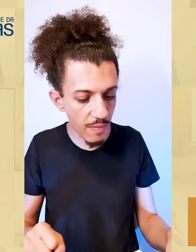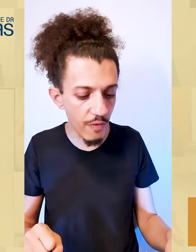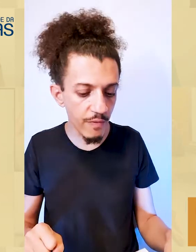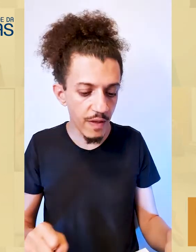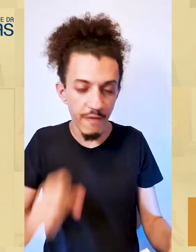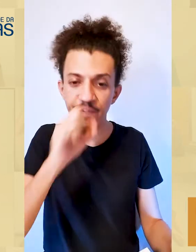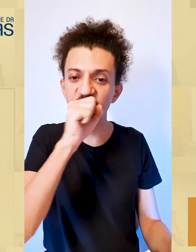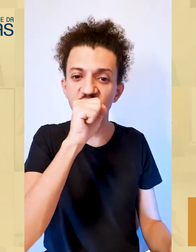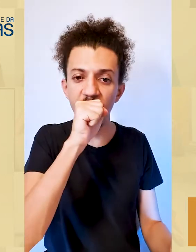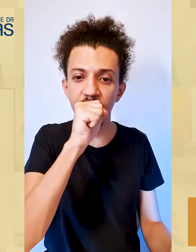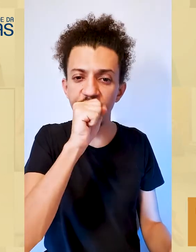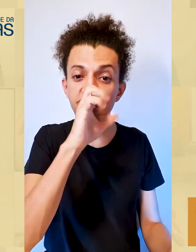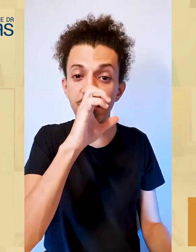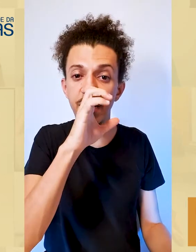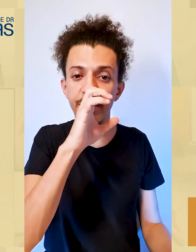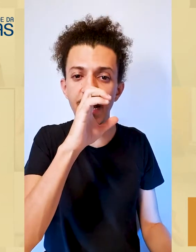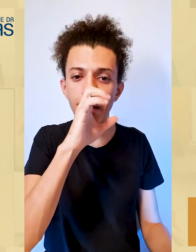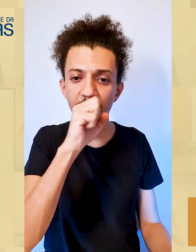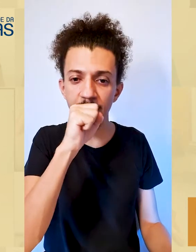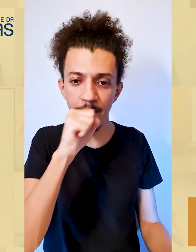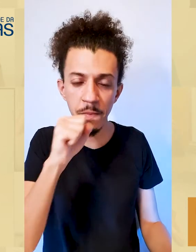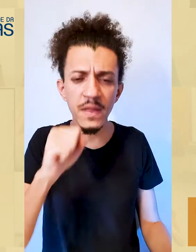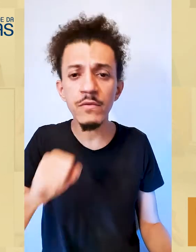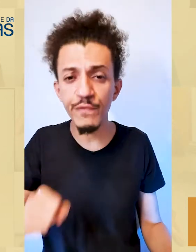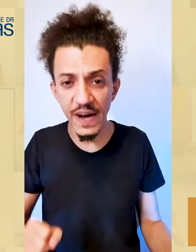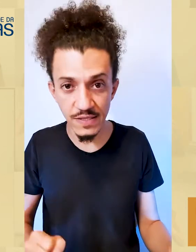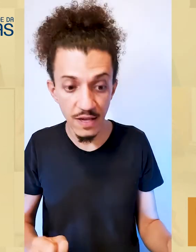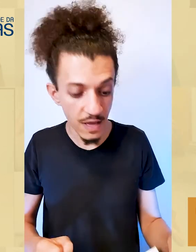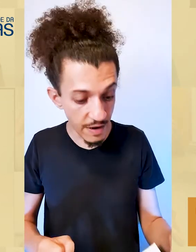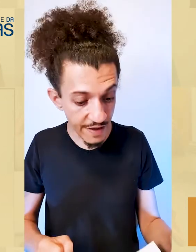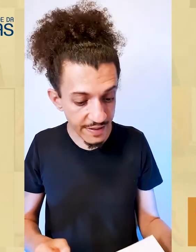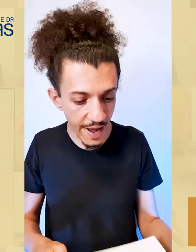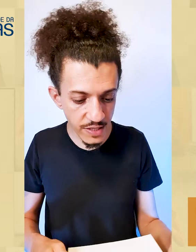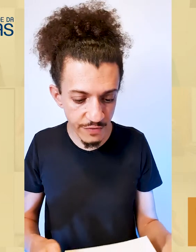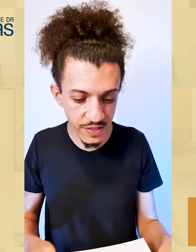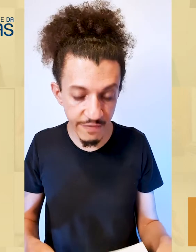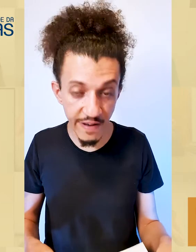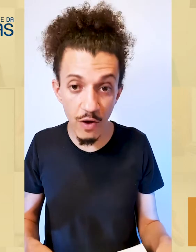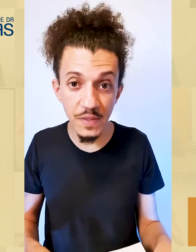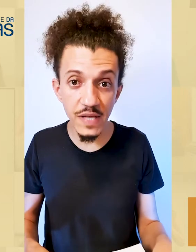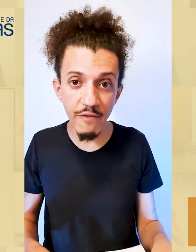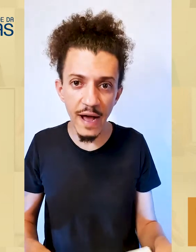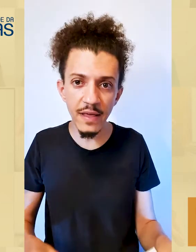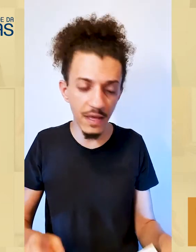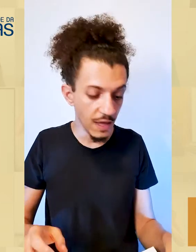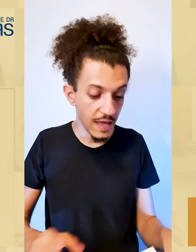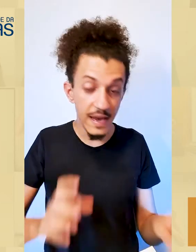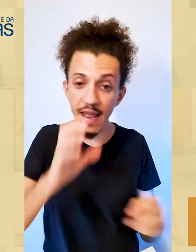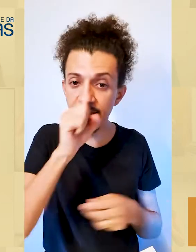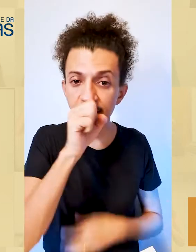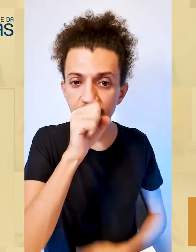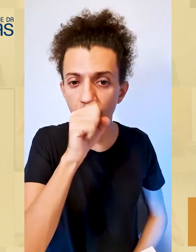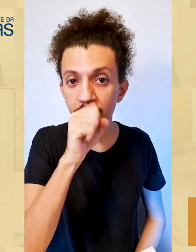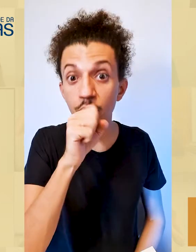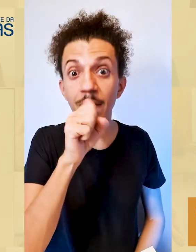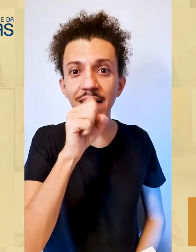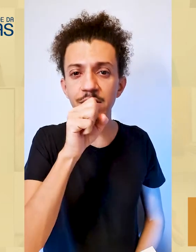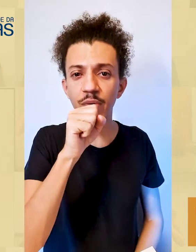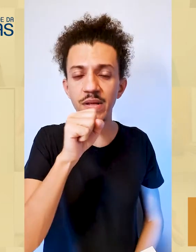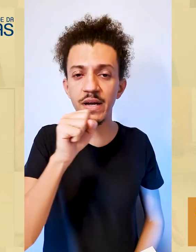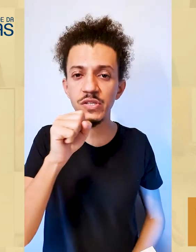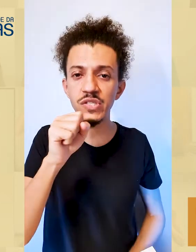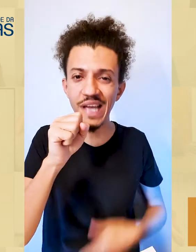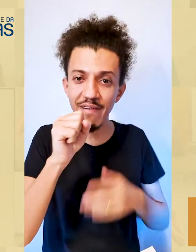escreveu a mão fechada em vez de escrever ela aberta? Tanto faz. Na verdade, você vai observar que nesse sinal aqui o